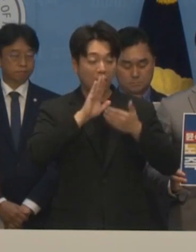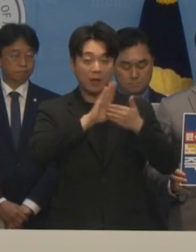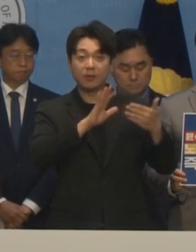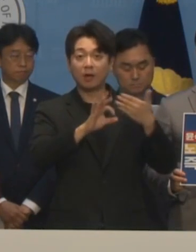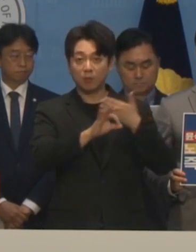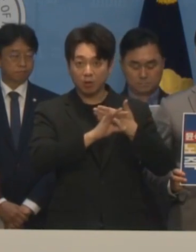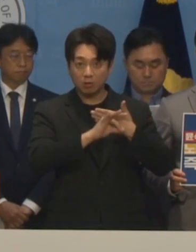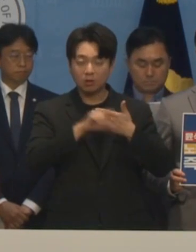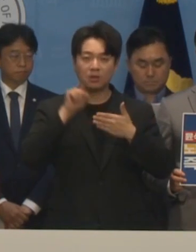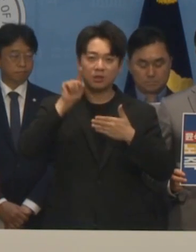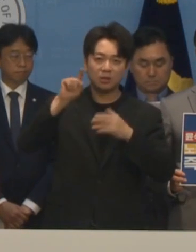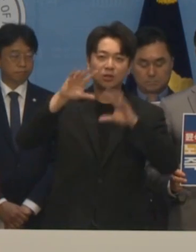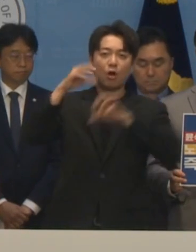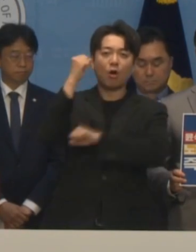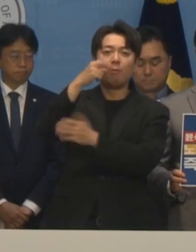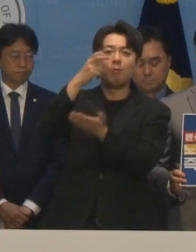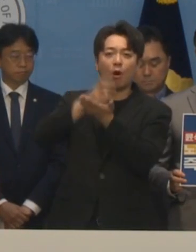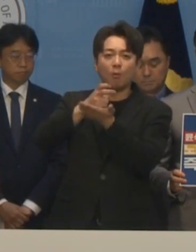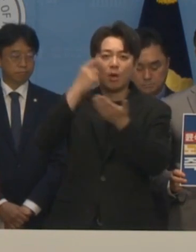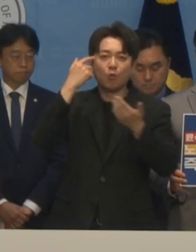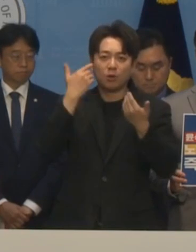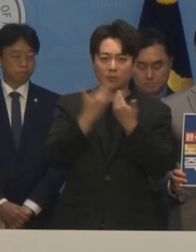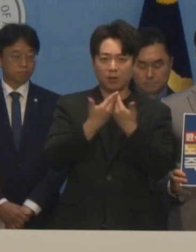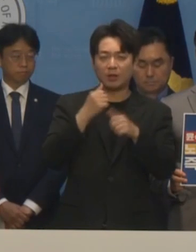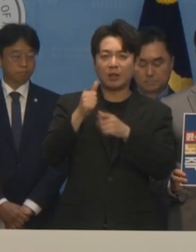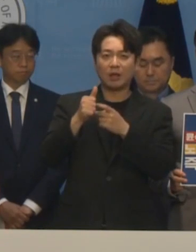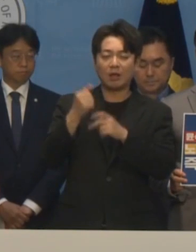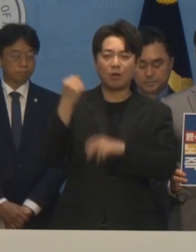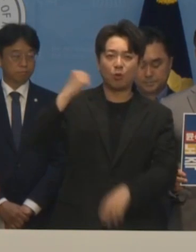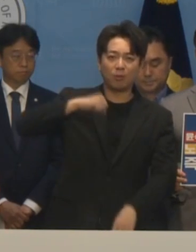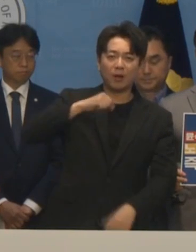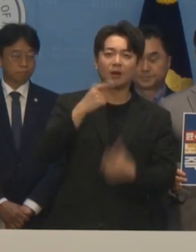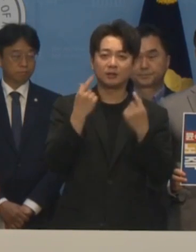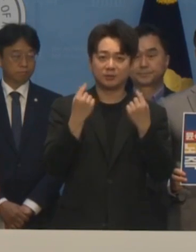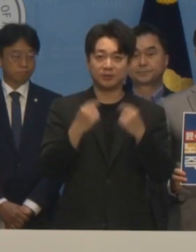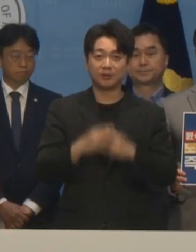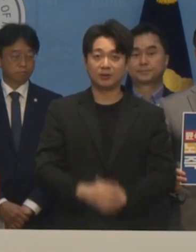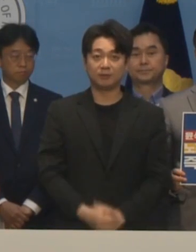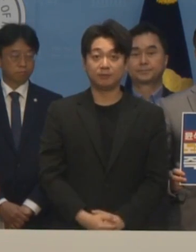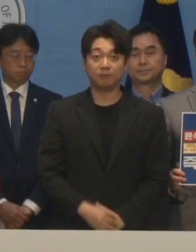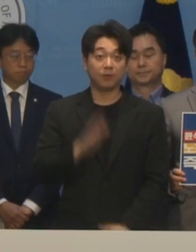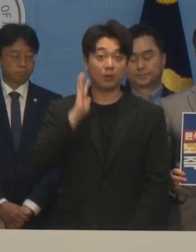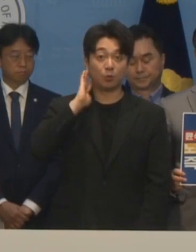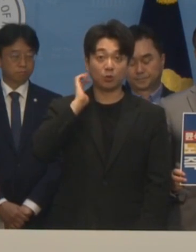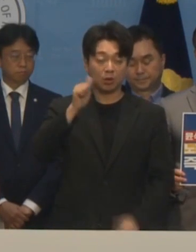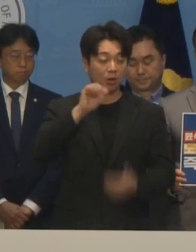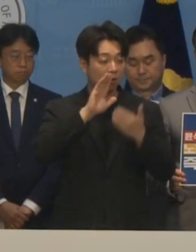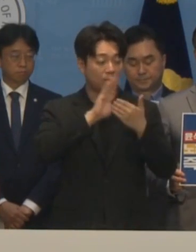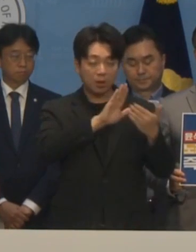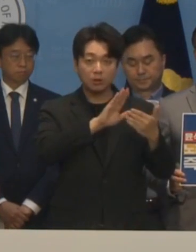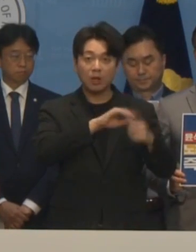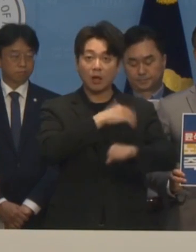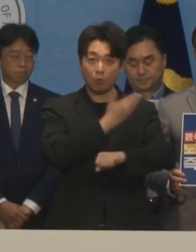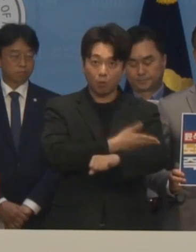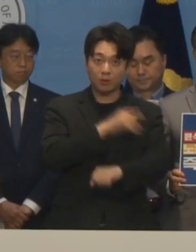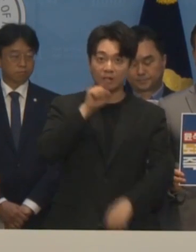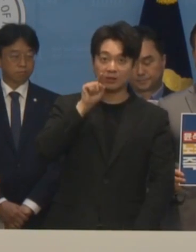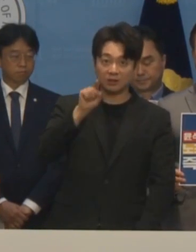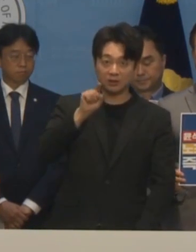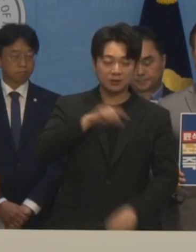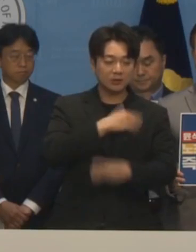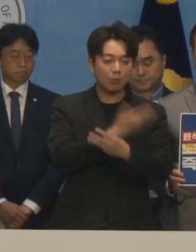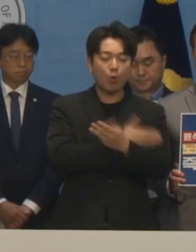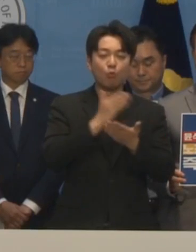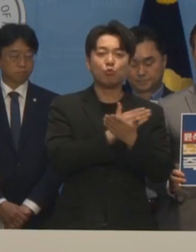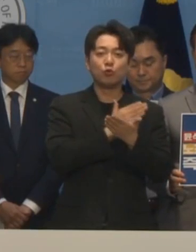명백한 헌법 위반이고 민심을 역행하는 것입니다. 대통령의 제2요구권 행사는 헌법의 3권 분립 원칙에 따라